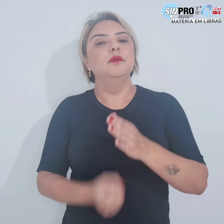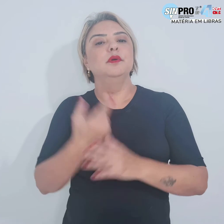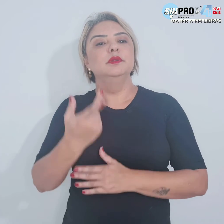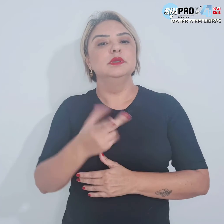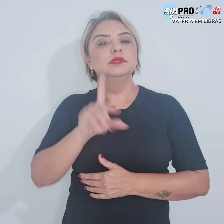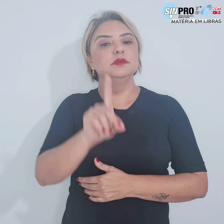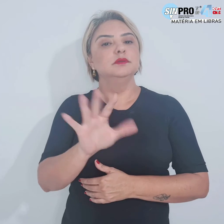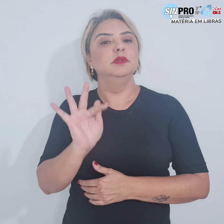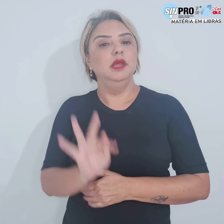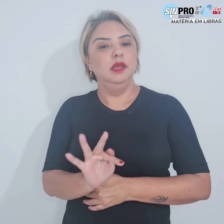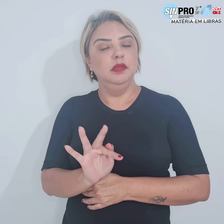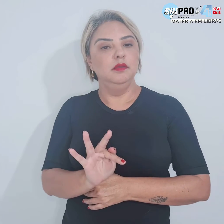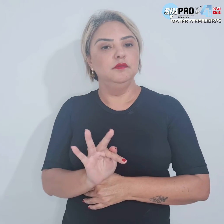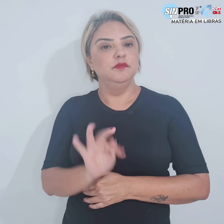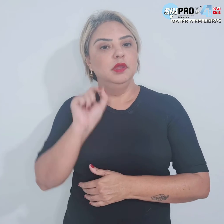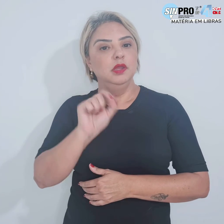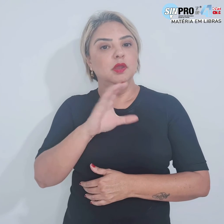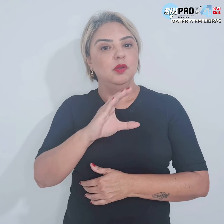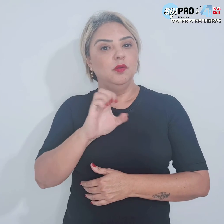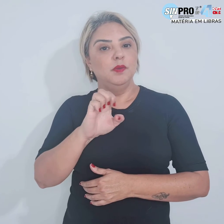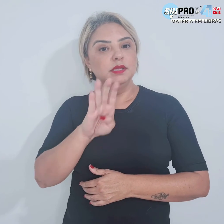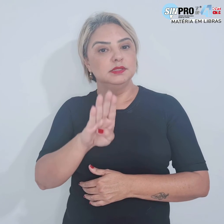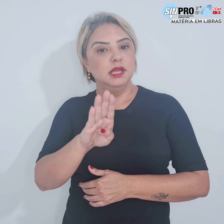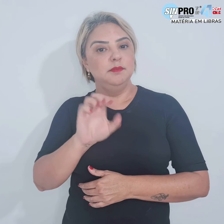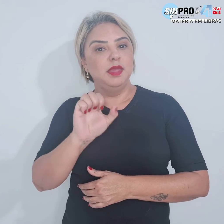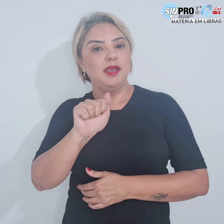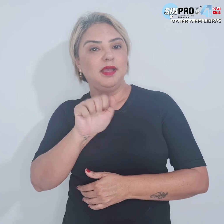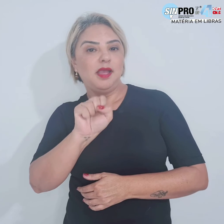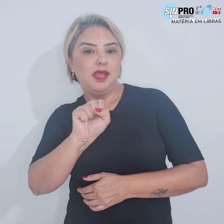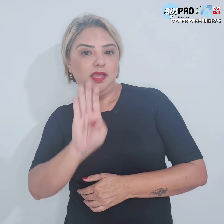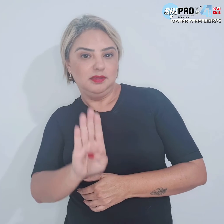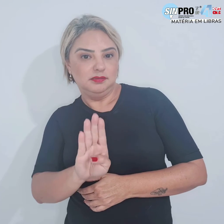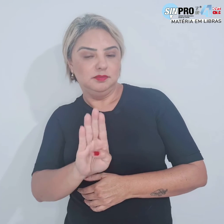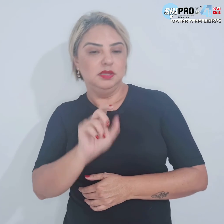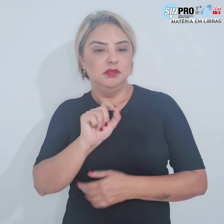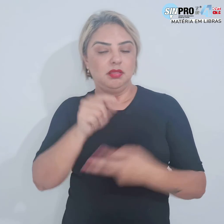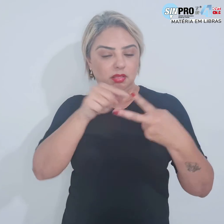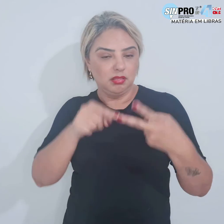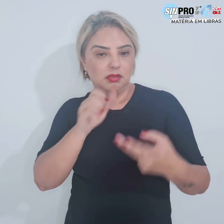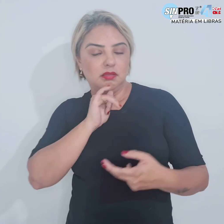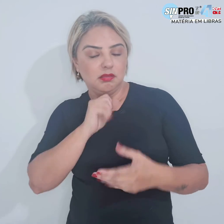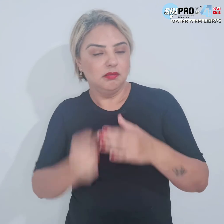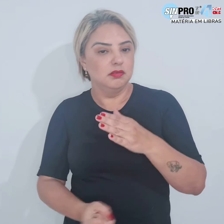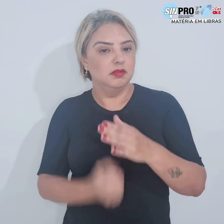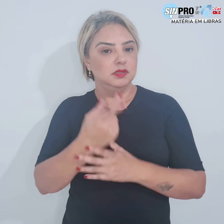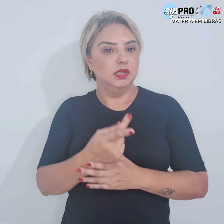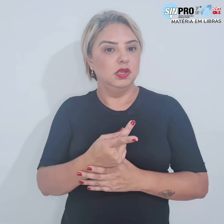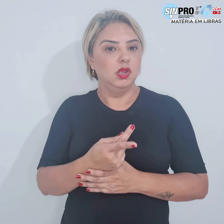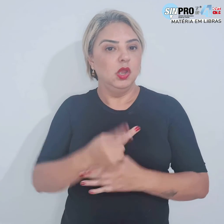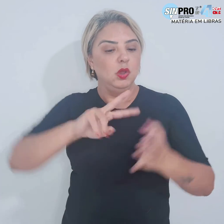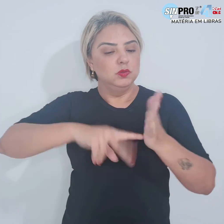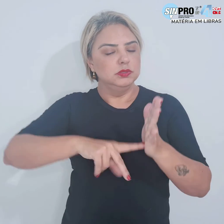o que vem ocorrendo no Distrito Federal com a SEB e a CAESB. Desde sua criação,